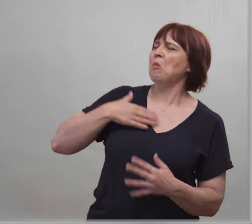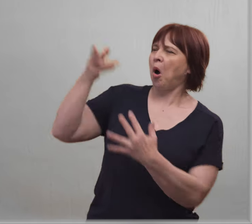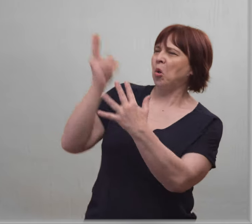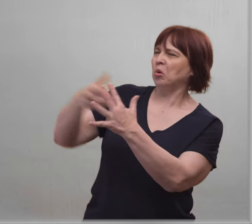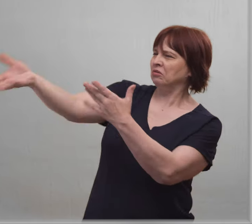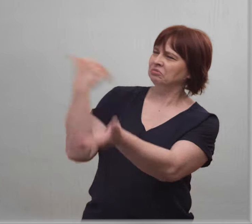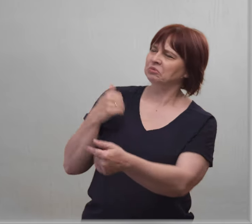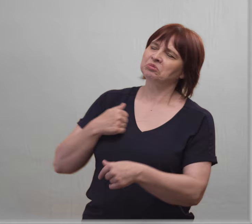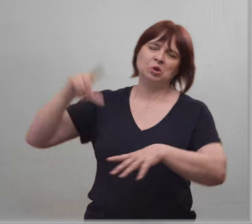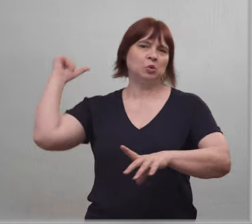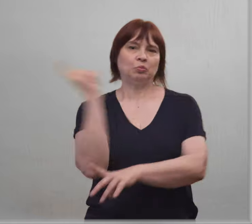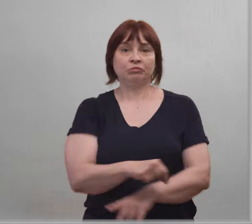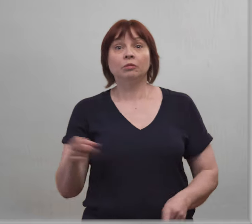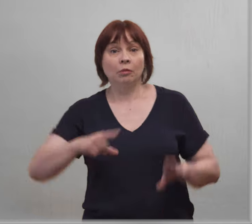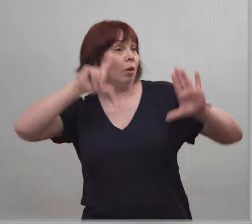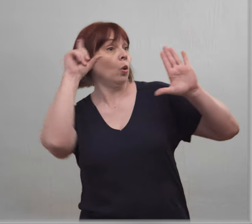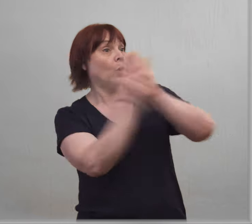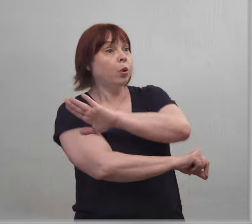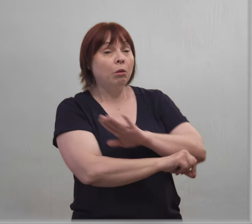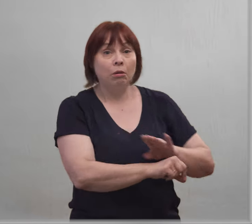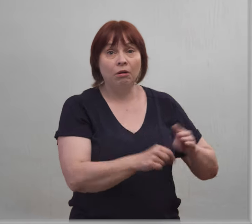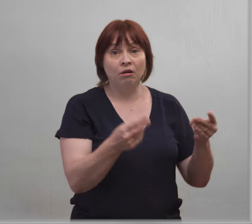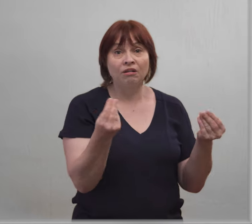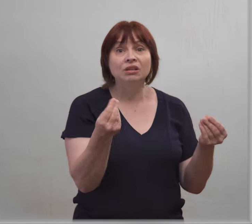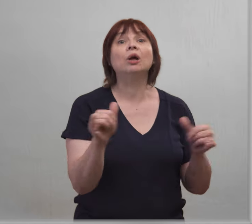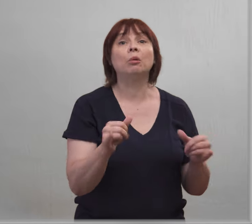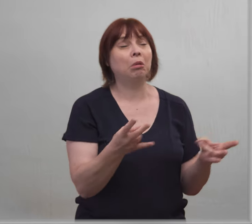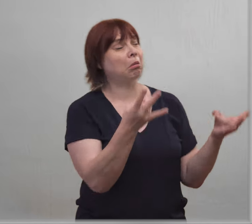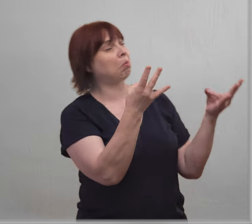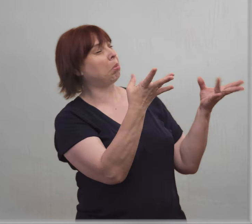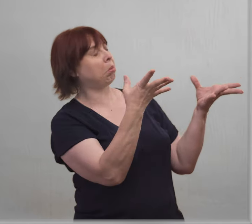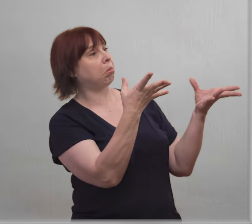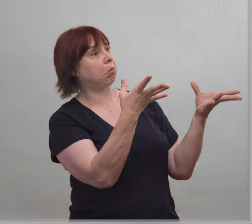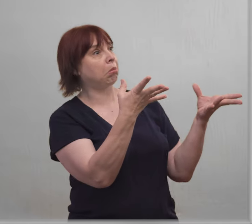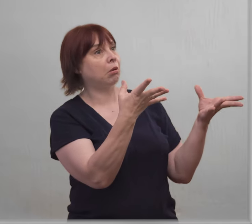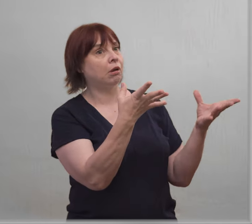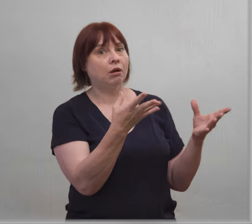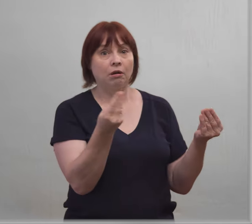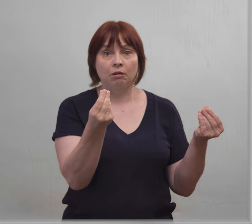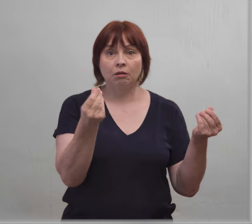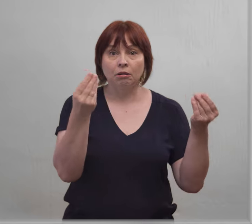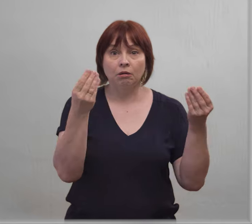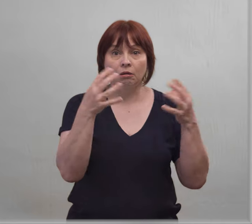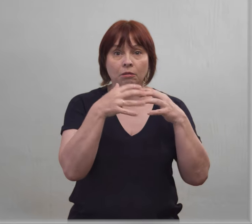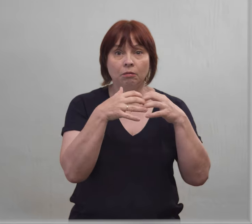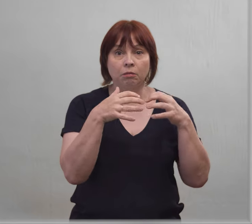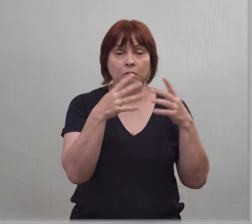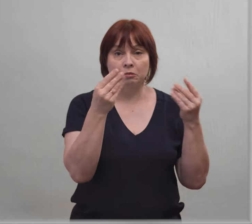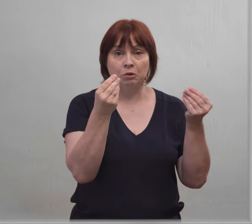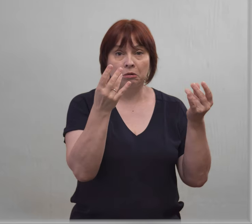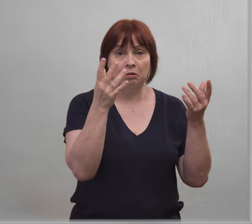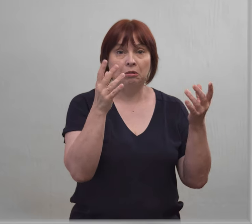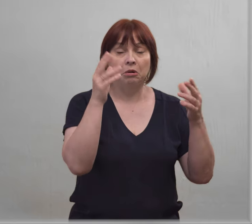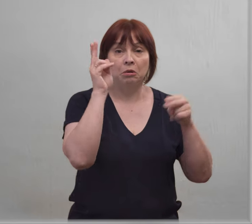что делает с этим? Промотал. Вместо того, чтобы преобразить полученное, он промотал. Осуждают